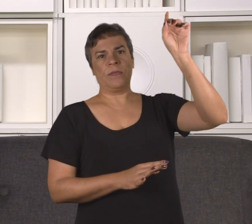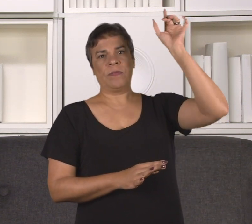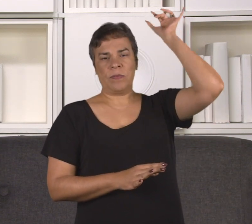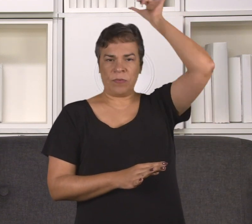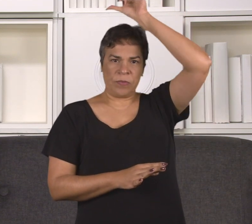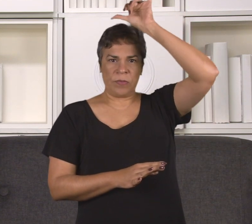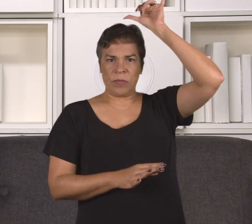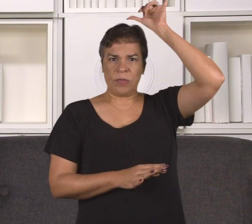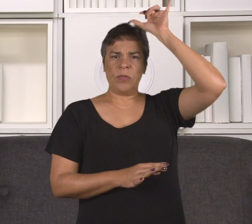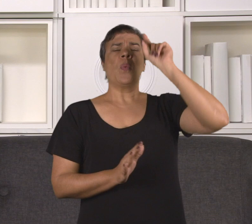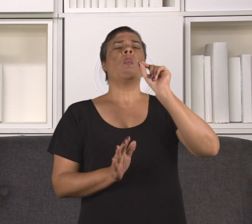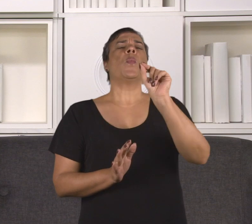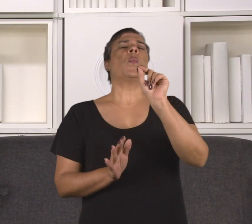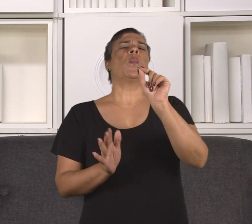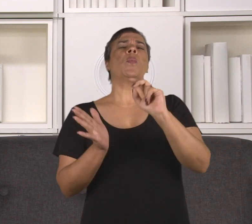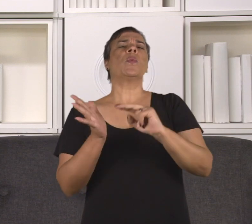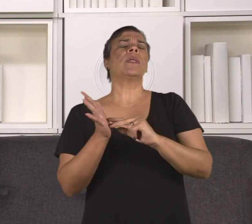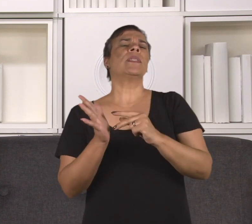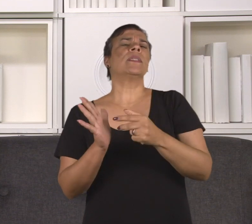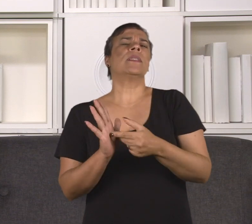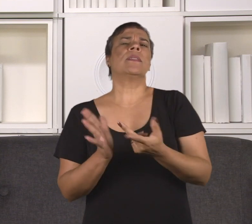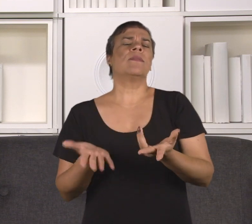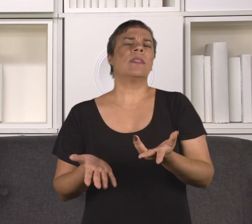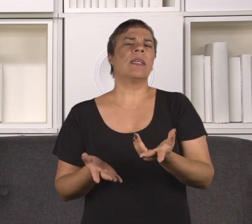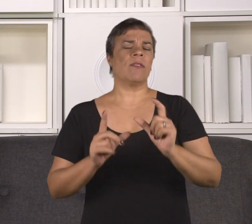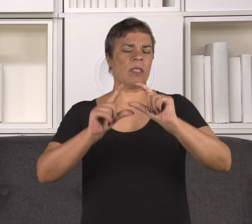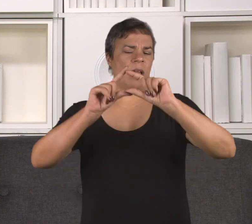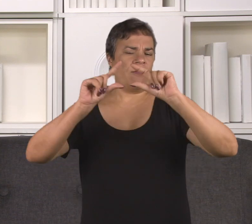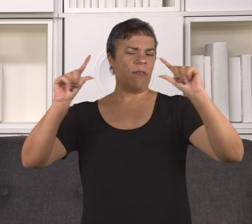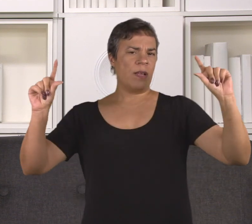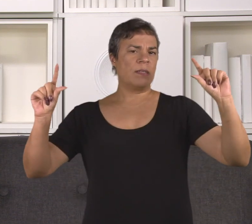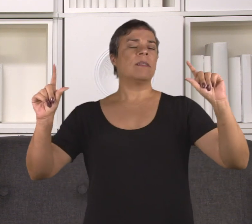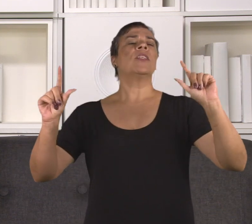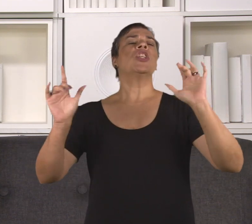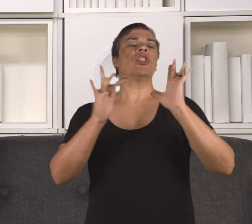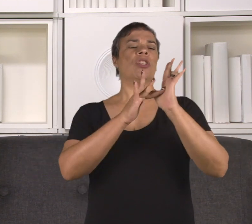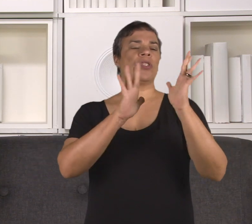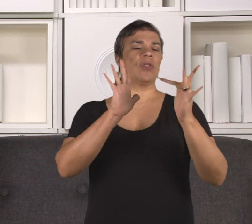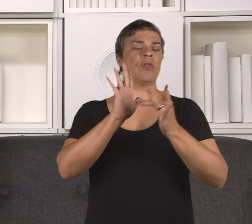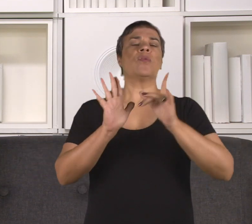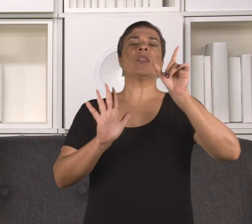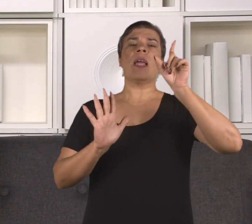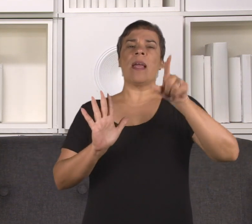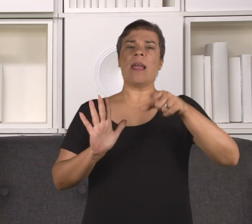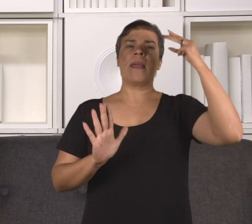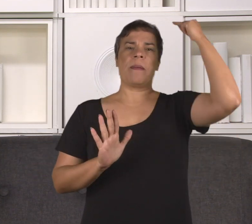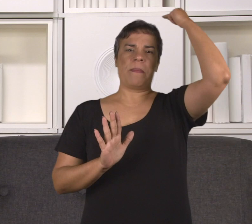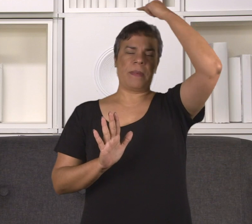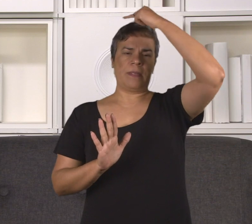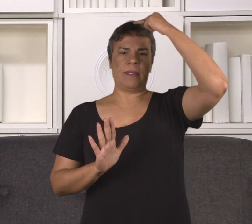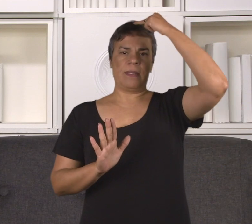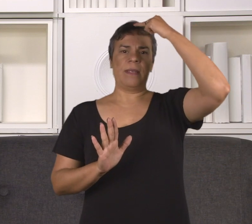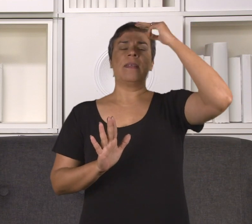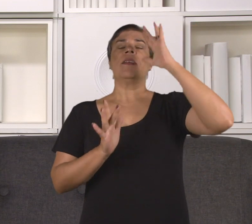para você? O que significa para você essa afirmação de que Jesus é o Messias, é o Cristo, é o Filho do Deus